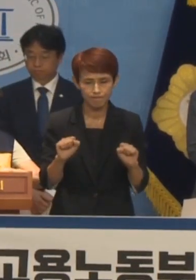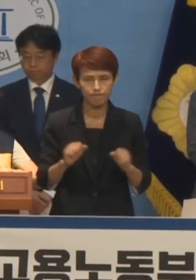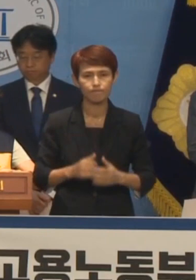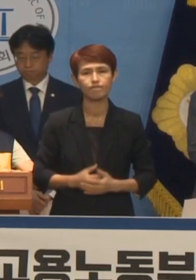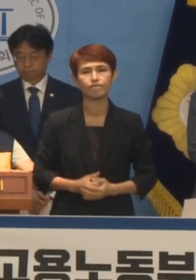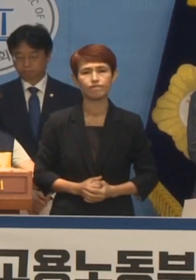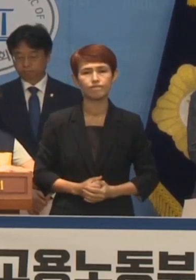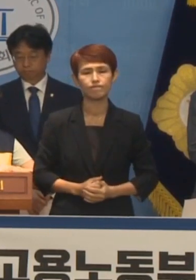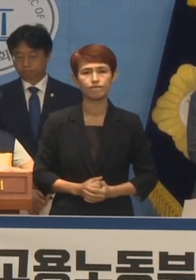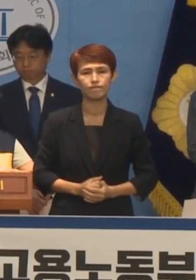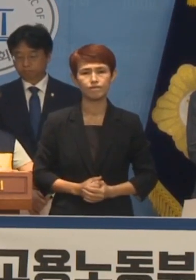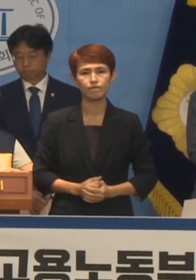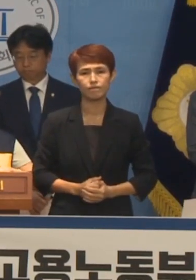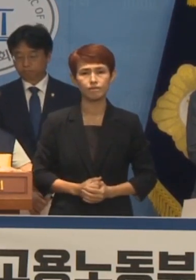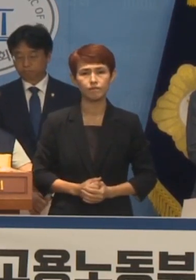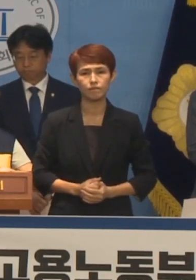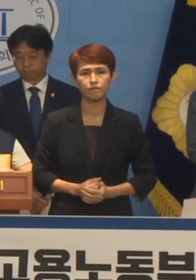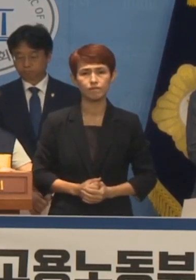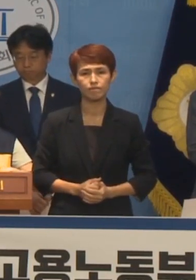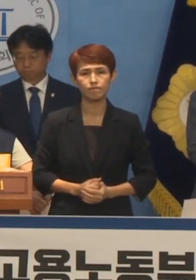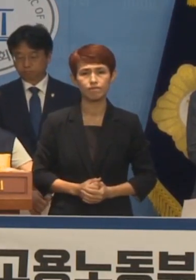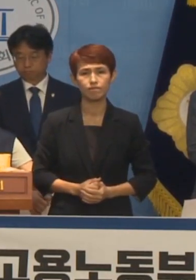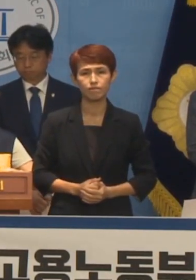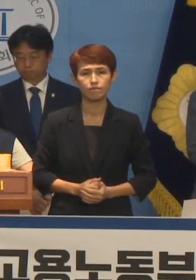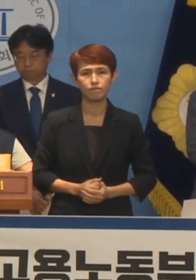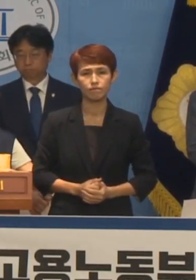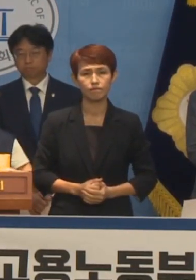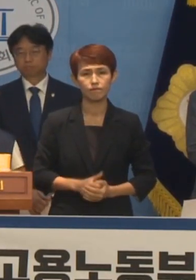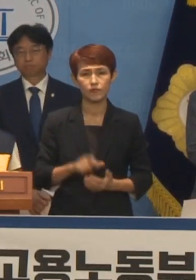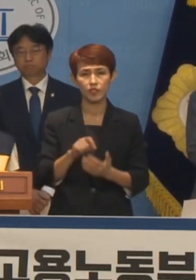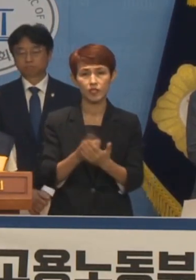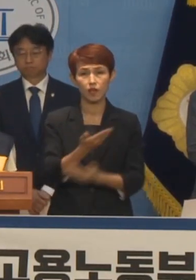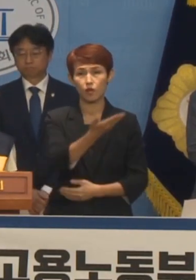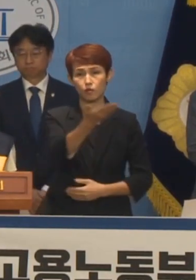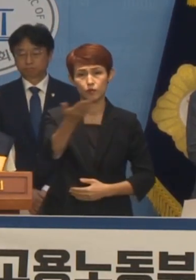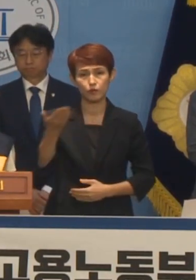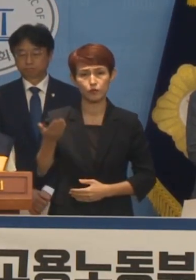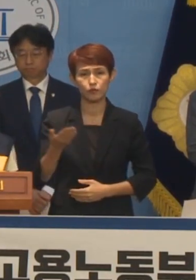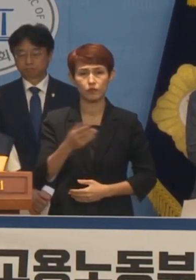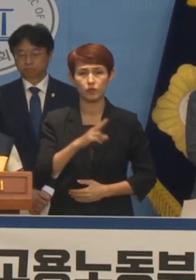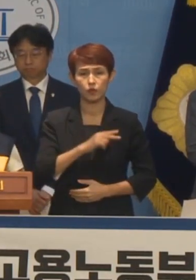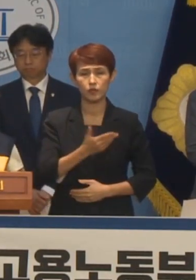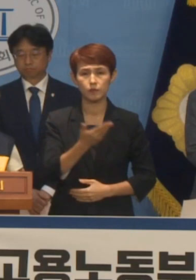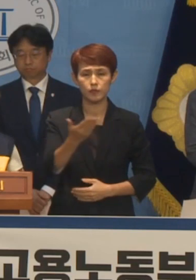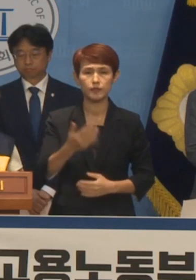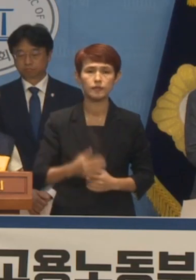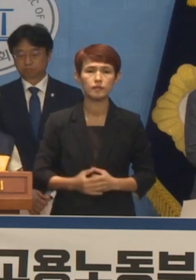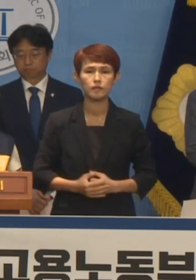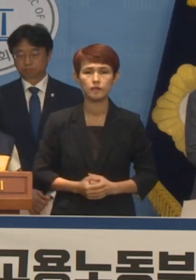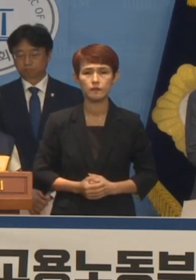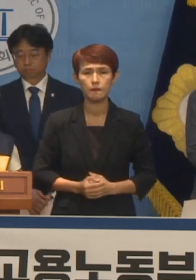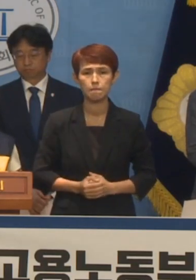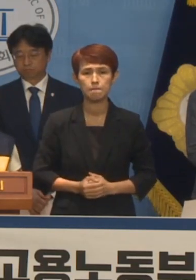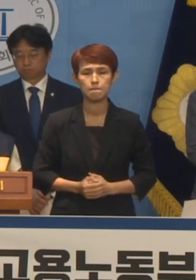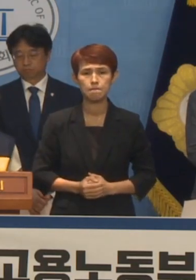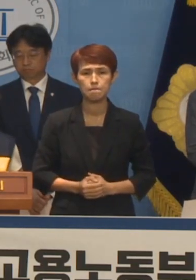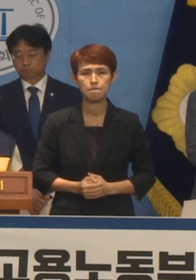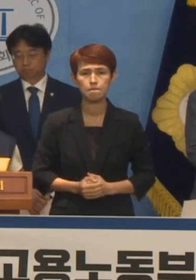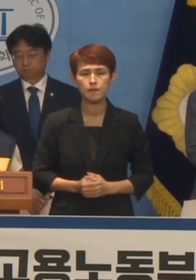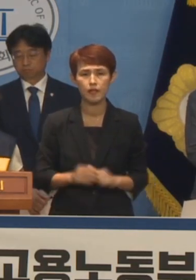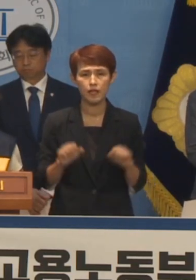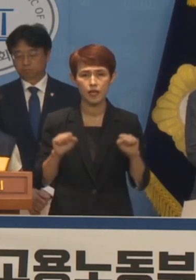안녕하십니까. 진심으로 여기 계시는 기자님들, 국회의원님들, 그리고 우리 모두가